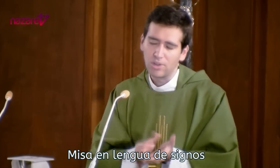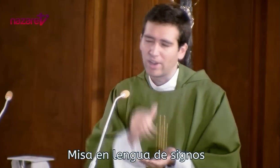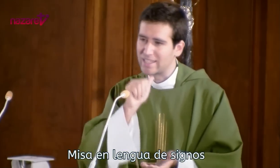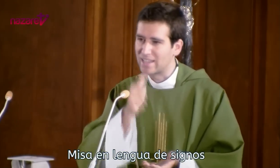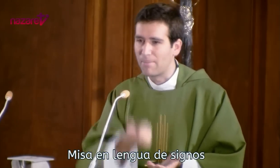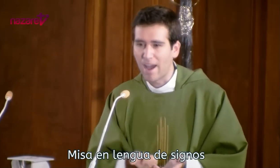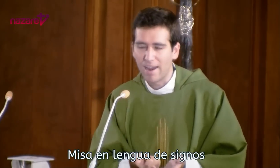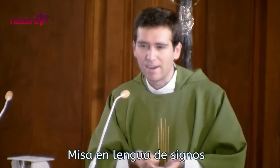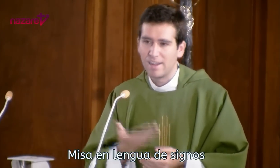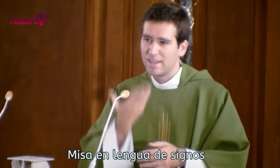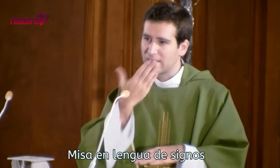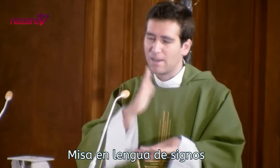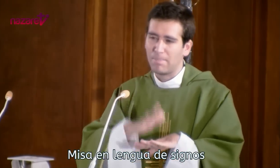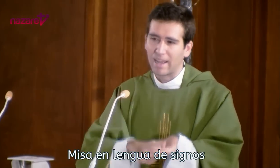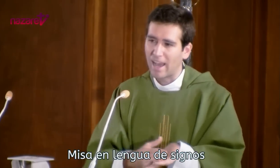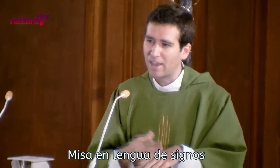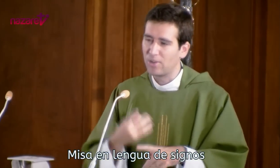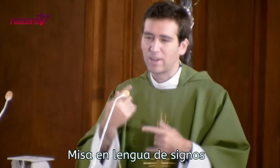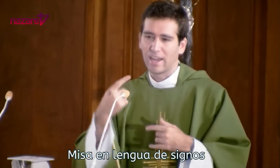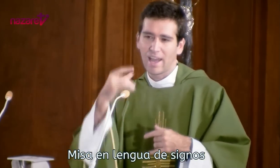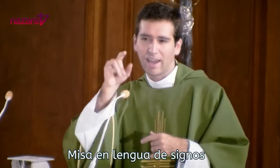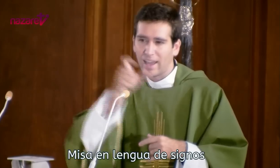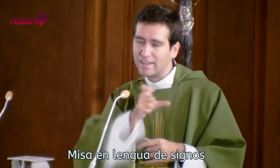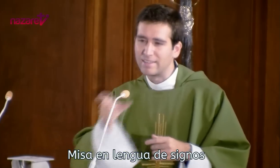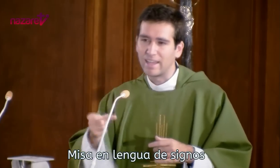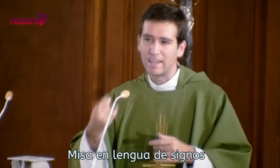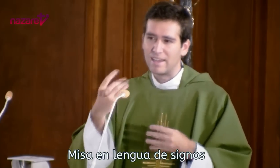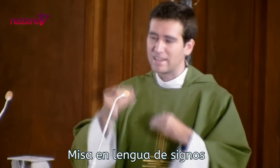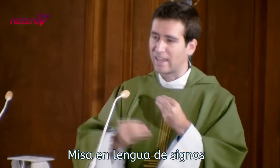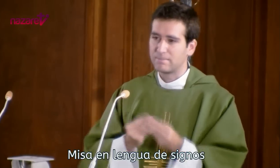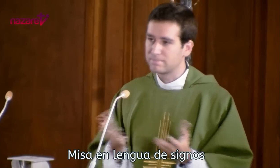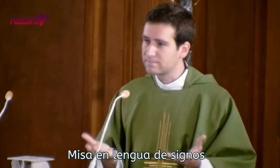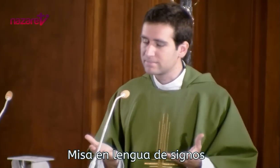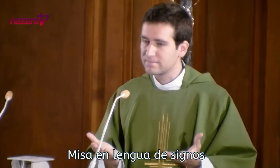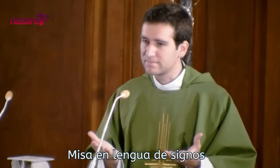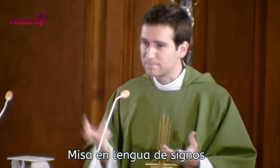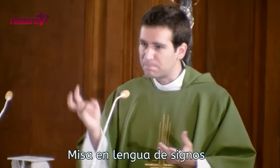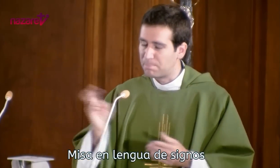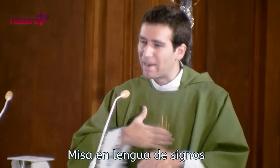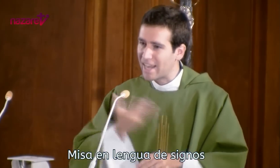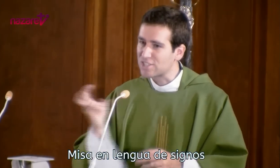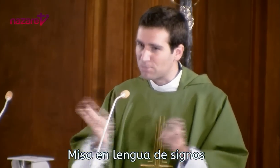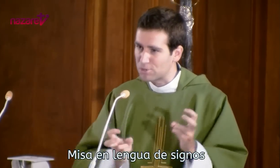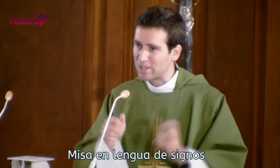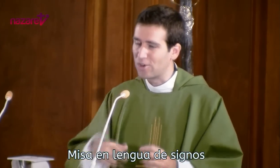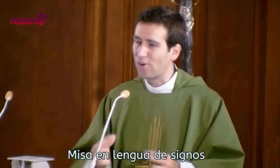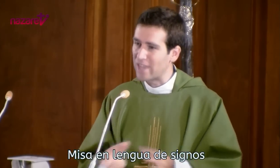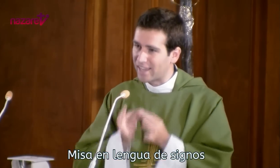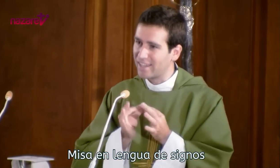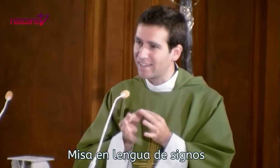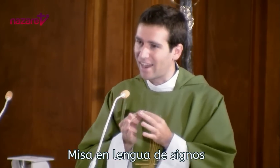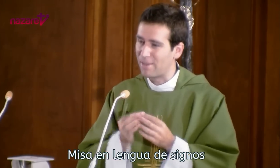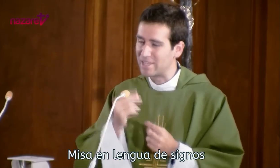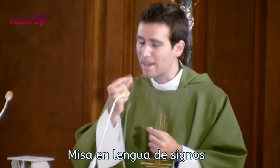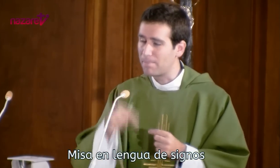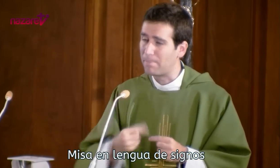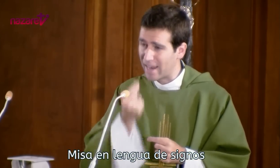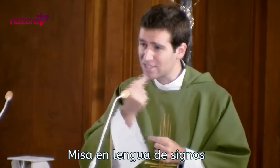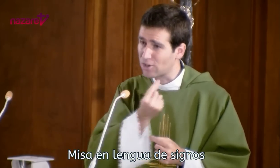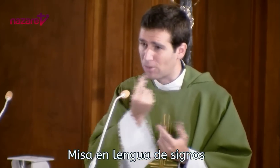está mal, que el pecado, que la gente, que para eso hemos venido hoy aquí a la misa, para eso